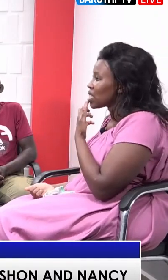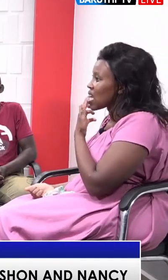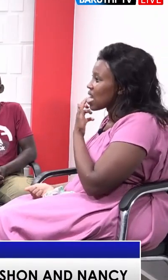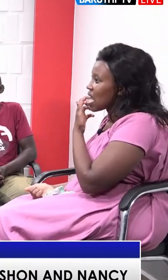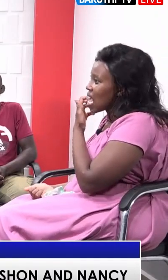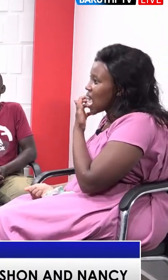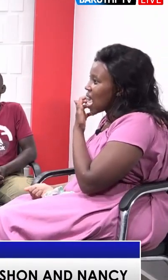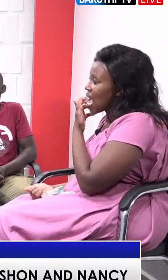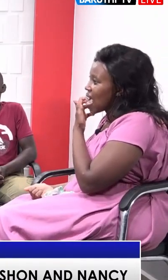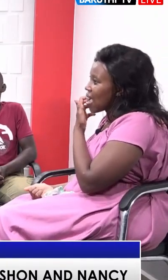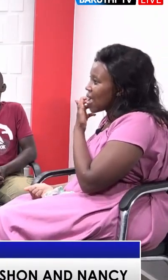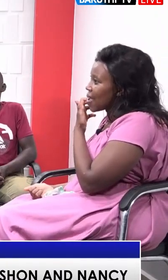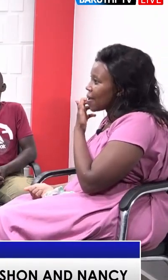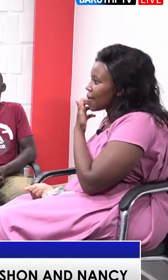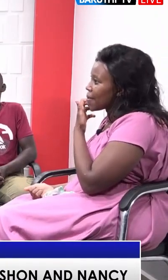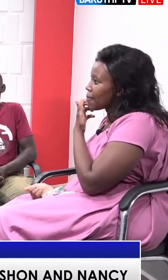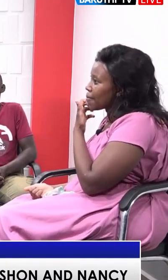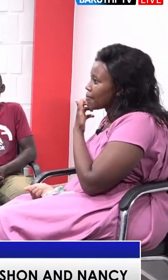because